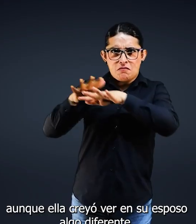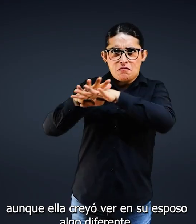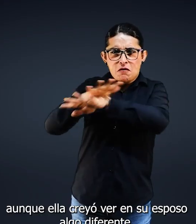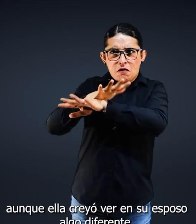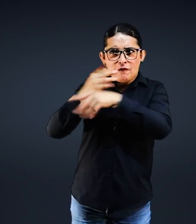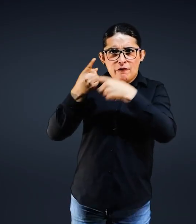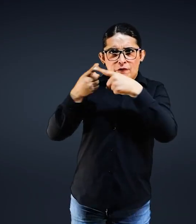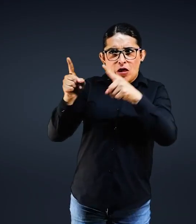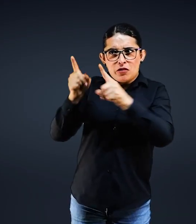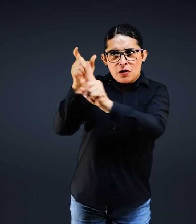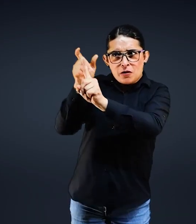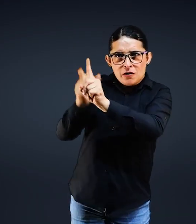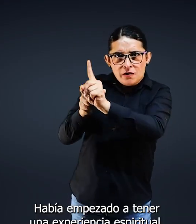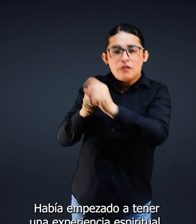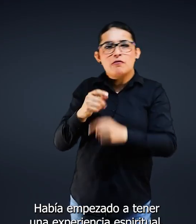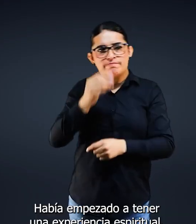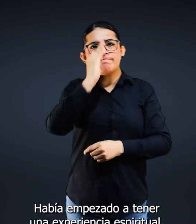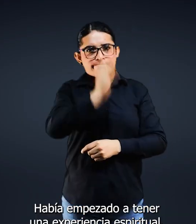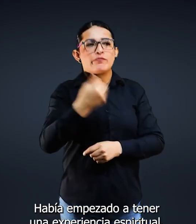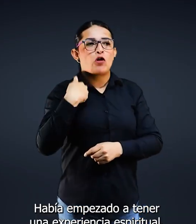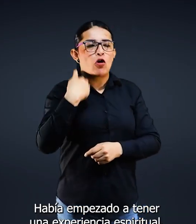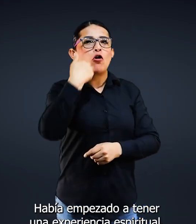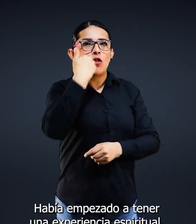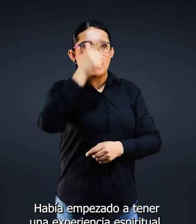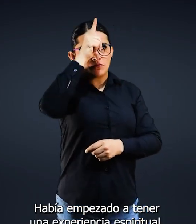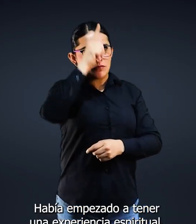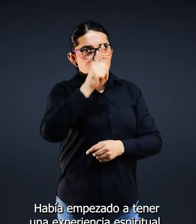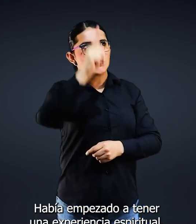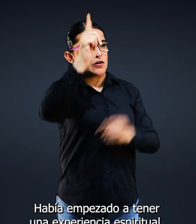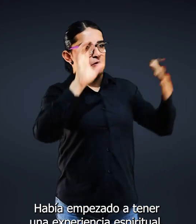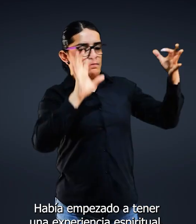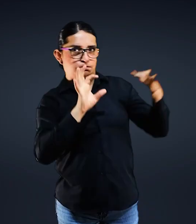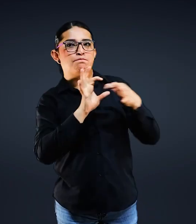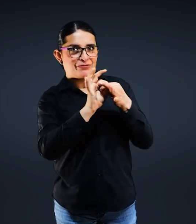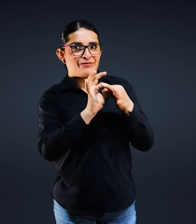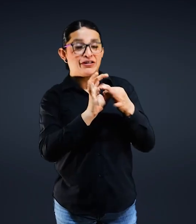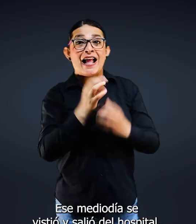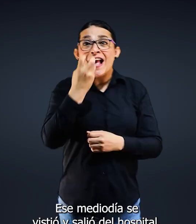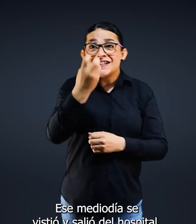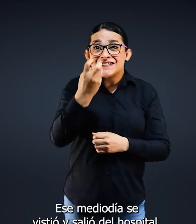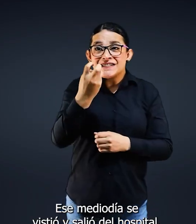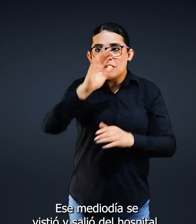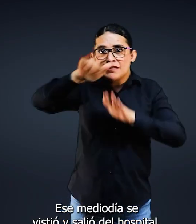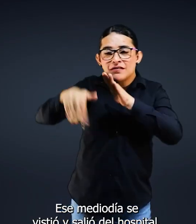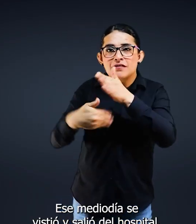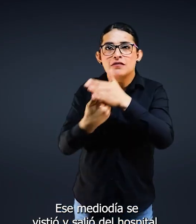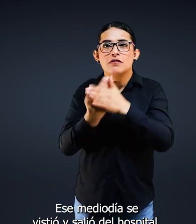diferente. Había empezado a tener una experiencia espiritual. Ese mediodía se vistió y salió